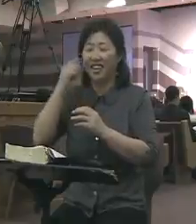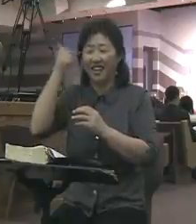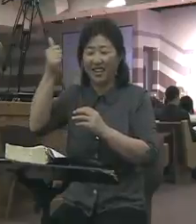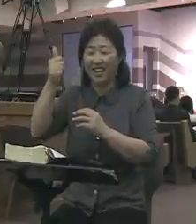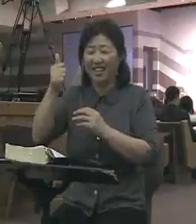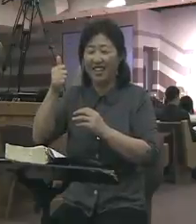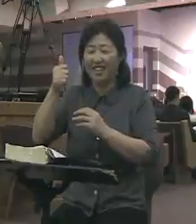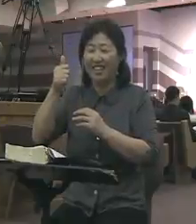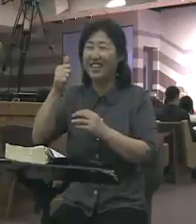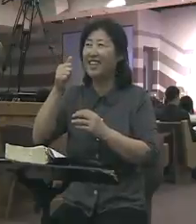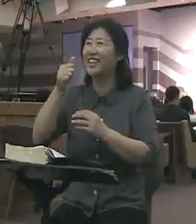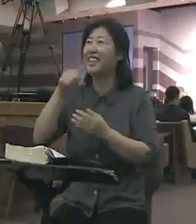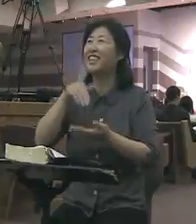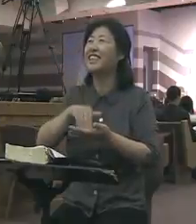유지하려고 얼마나 노력했는지.